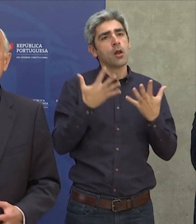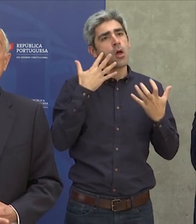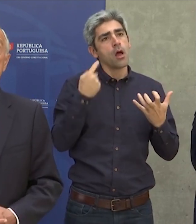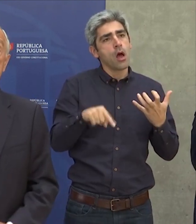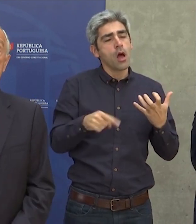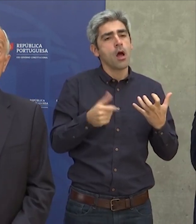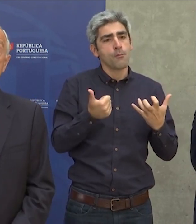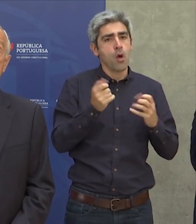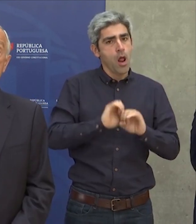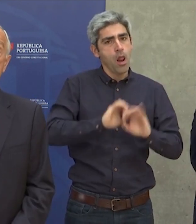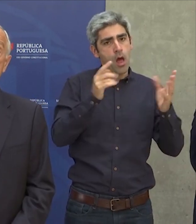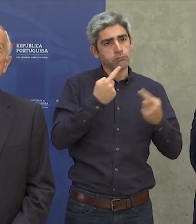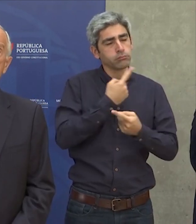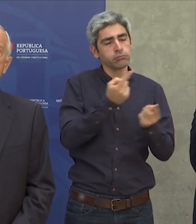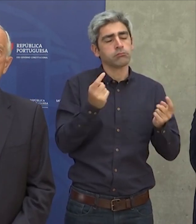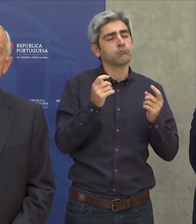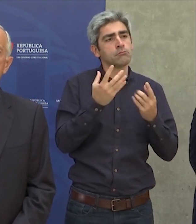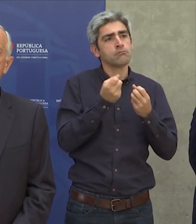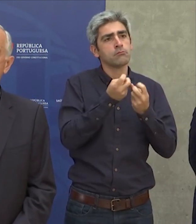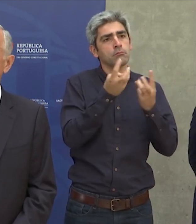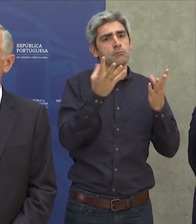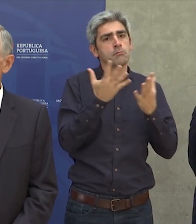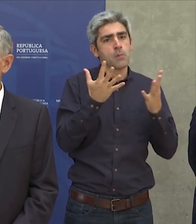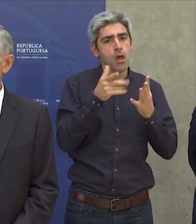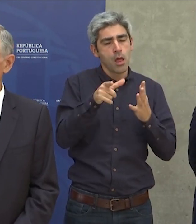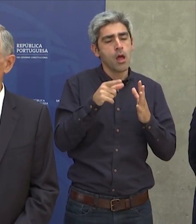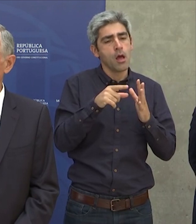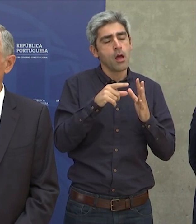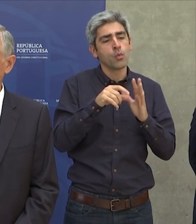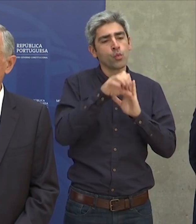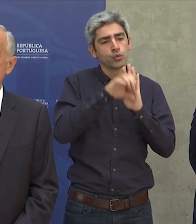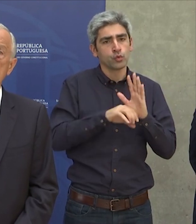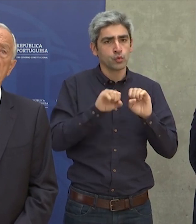realmente, em muitos casos, as condições socioeconómicas